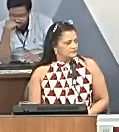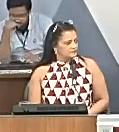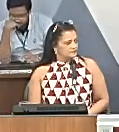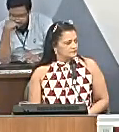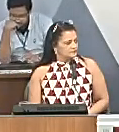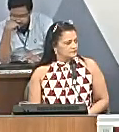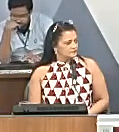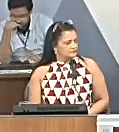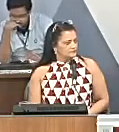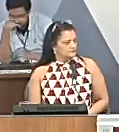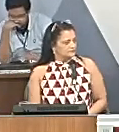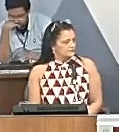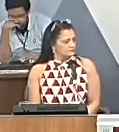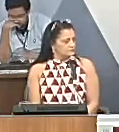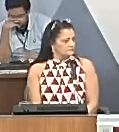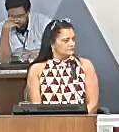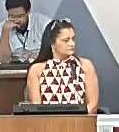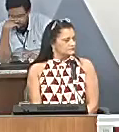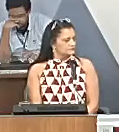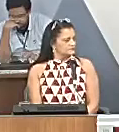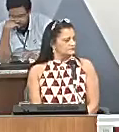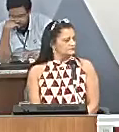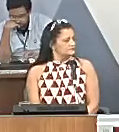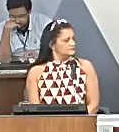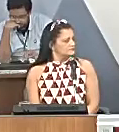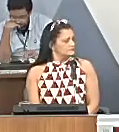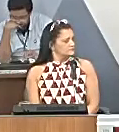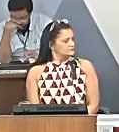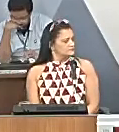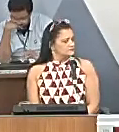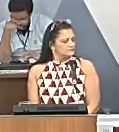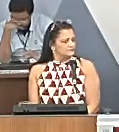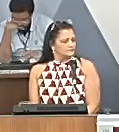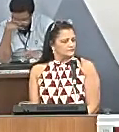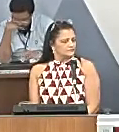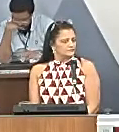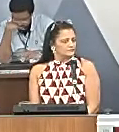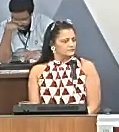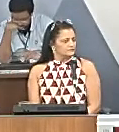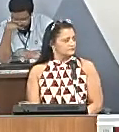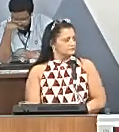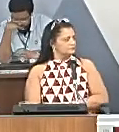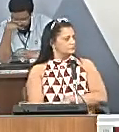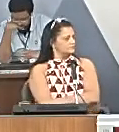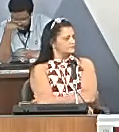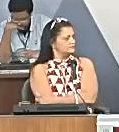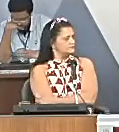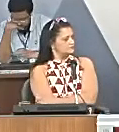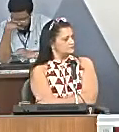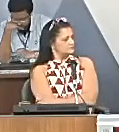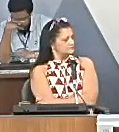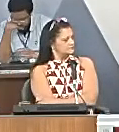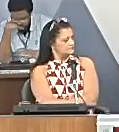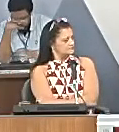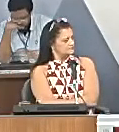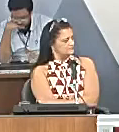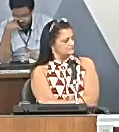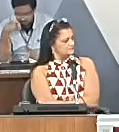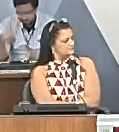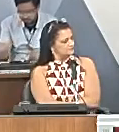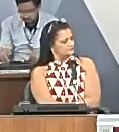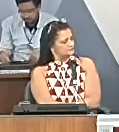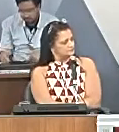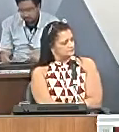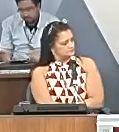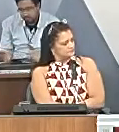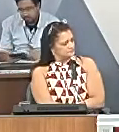e ele contou um caso que aconteceu com ele ele tinha um aluno autista e dentro da sala de uma pessoa que ajudava e